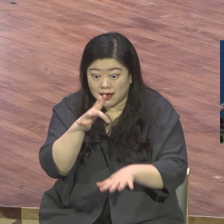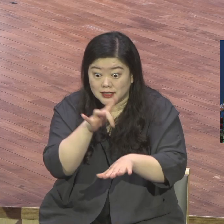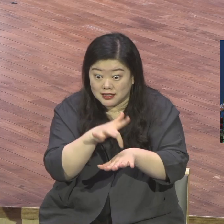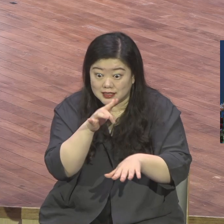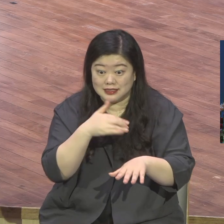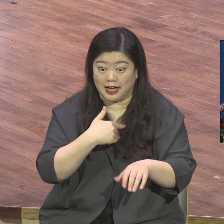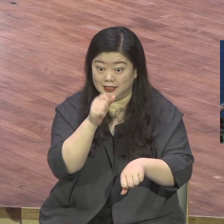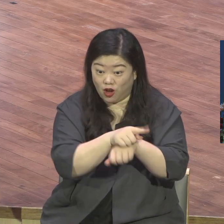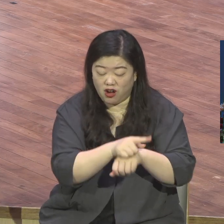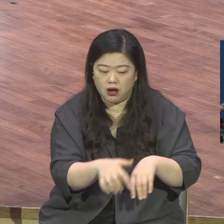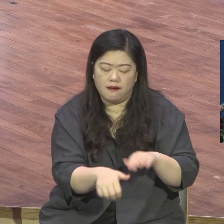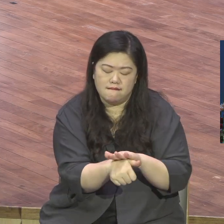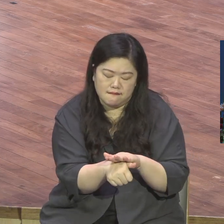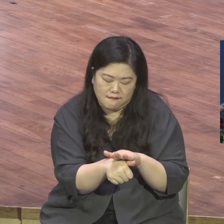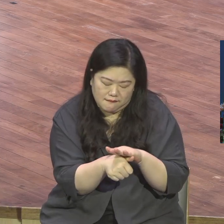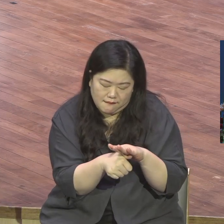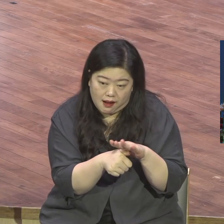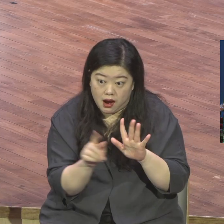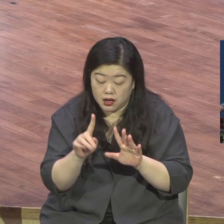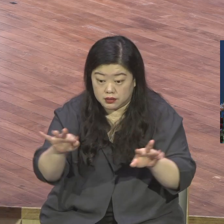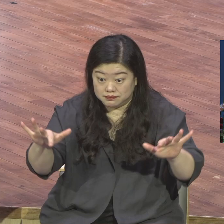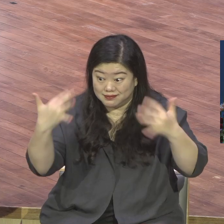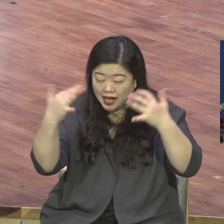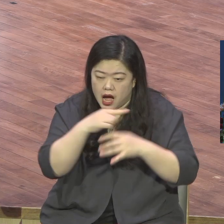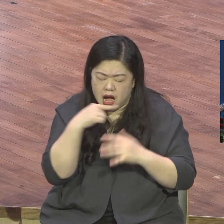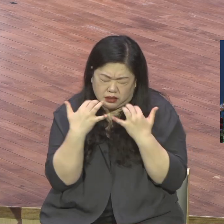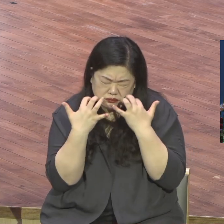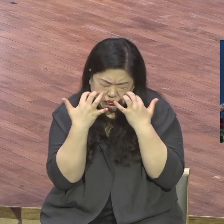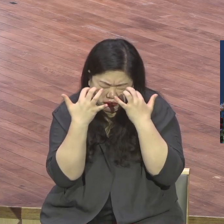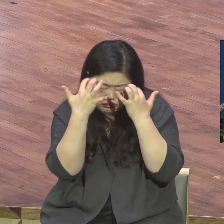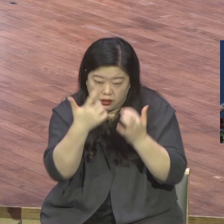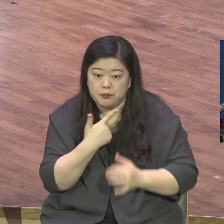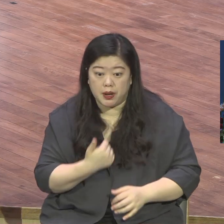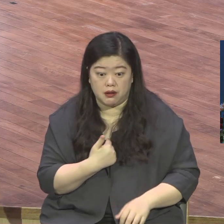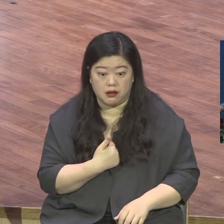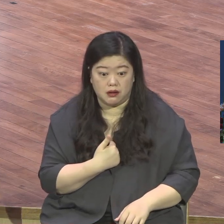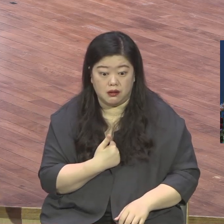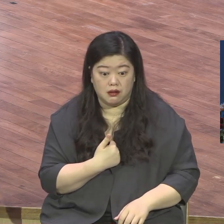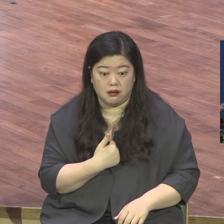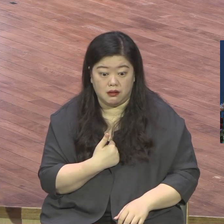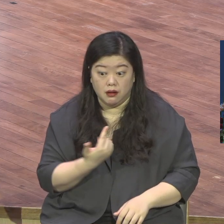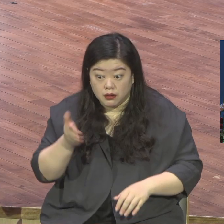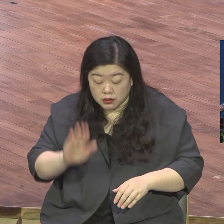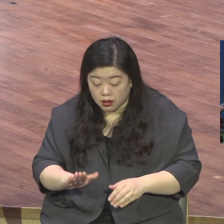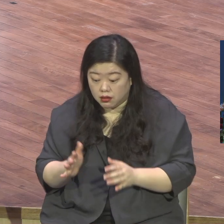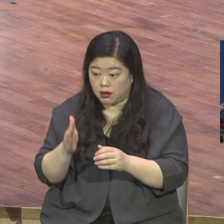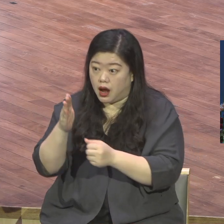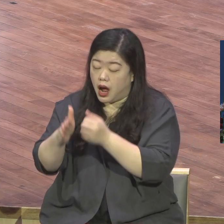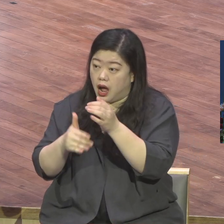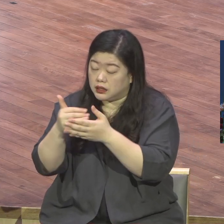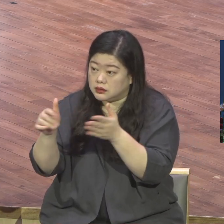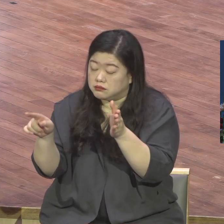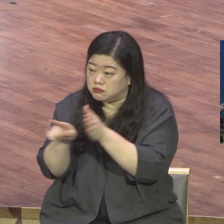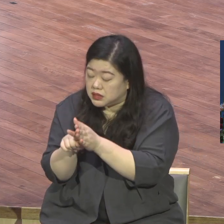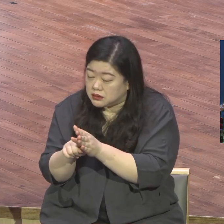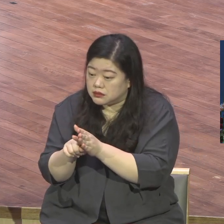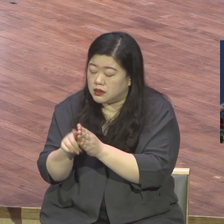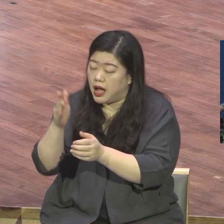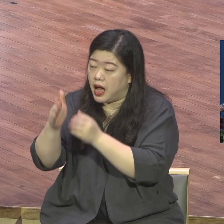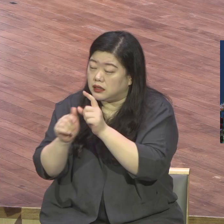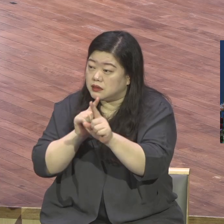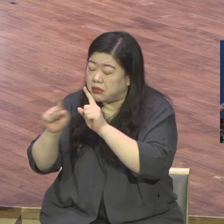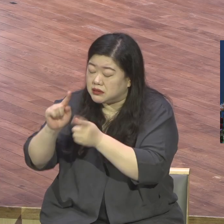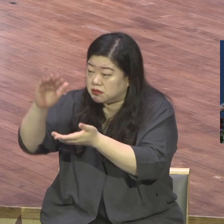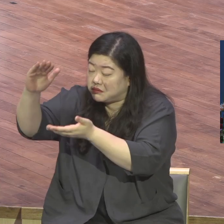조용한 사람이라도 그 속에 열정이 있다니까요. 그 열정이 내가 깨워지는 순간이